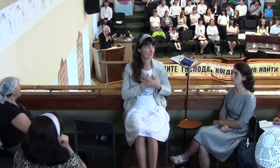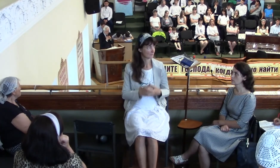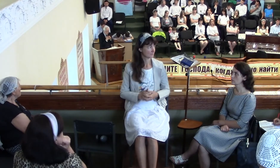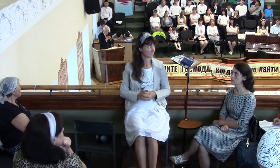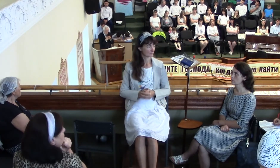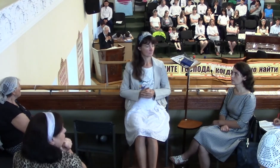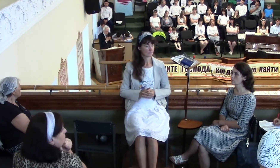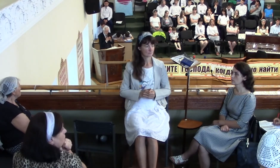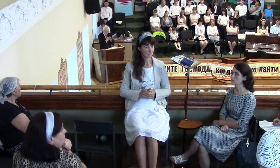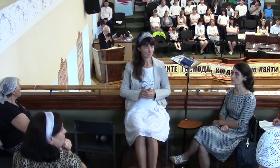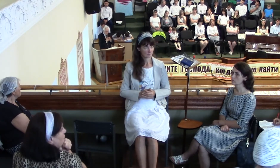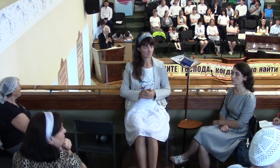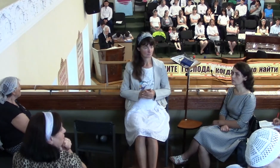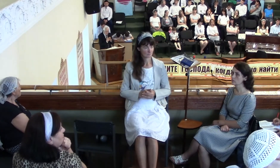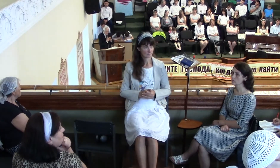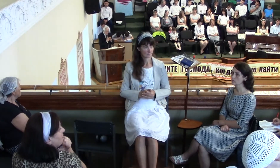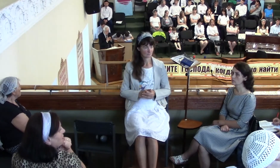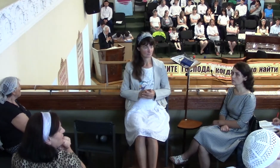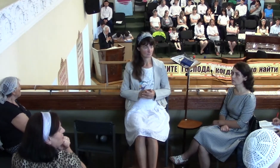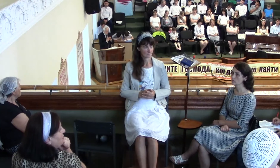нужно, но влюбленность в себя